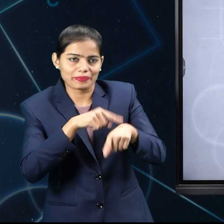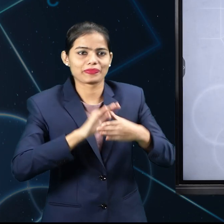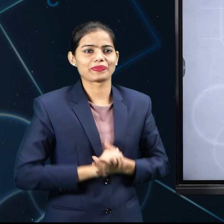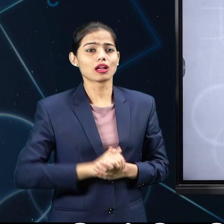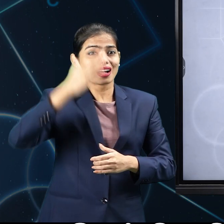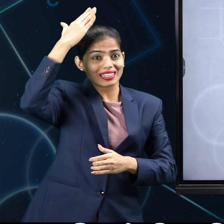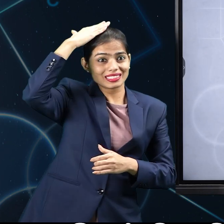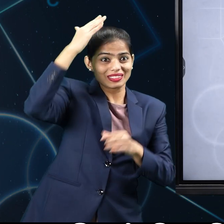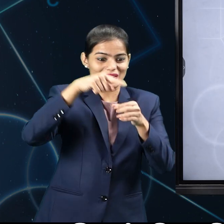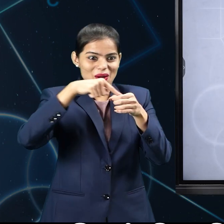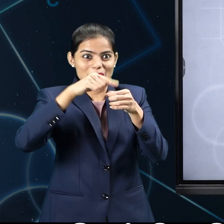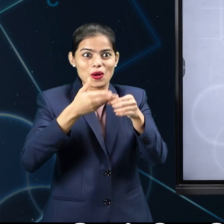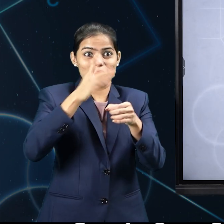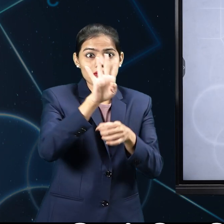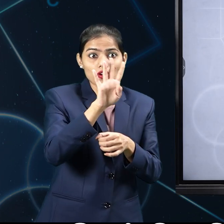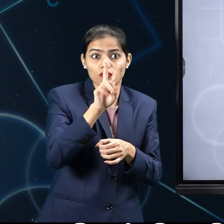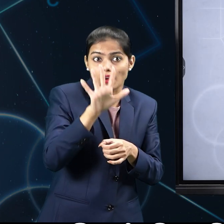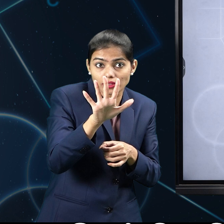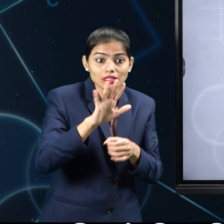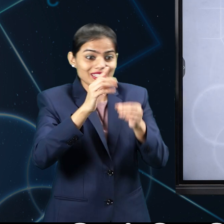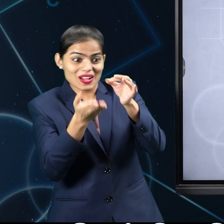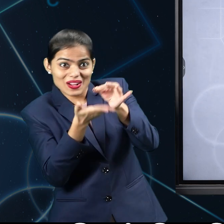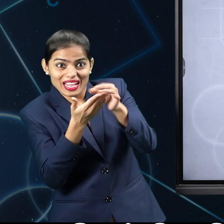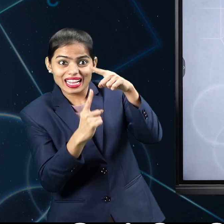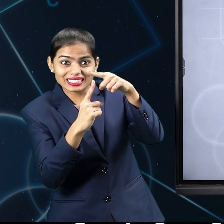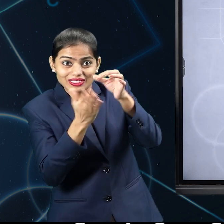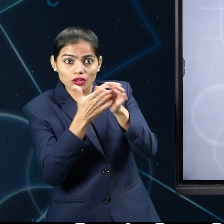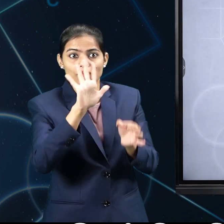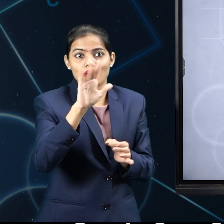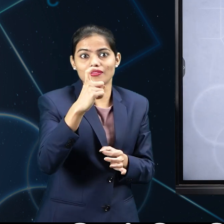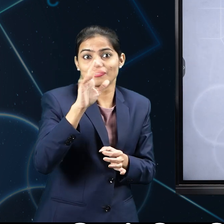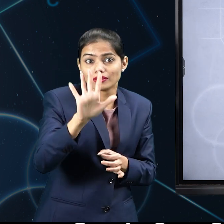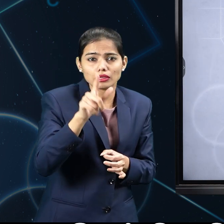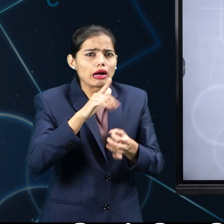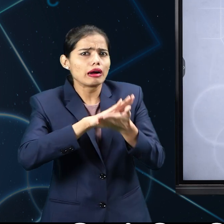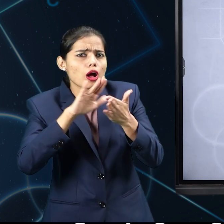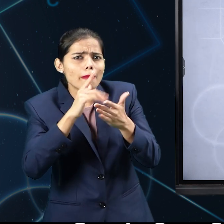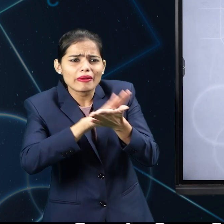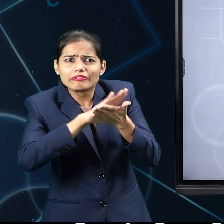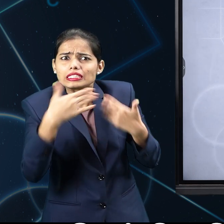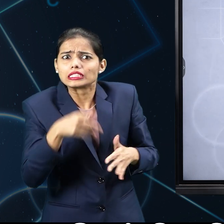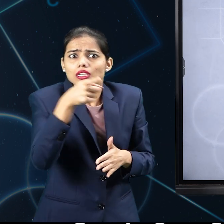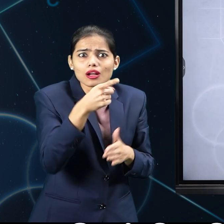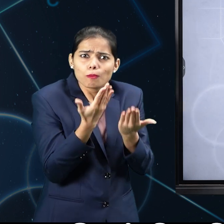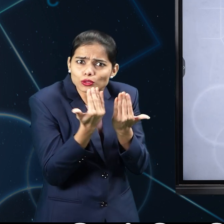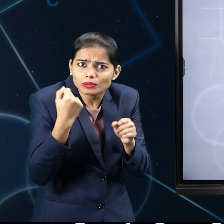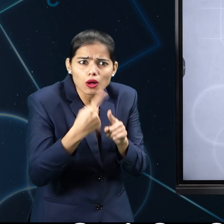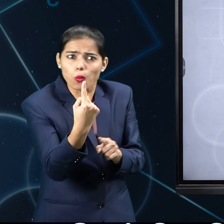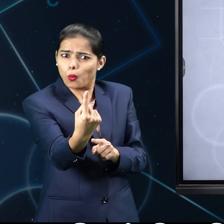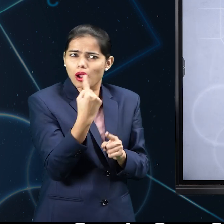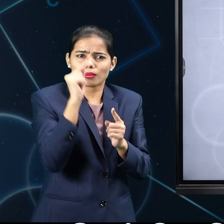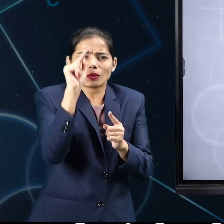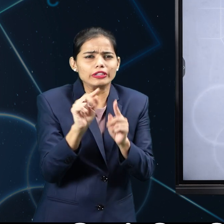आले आणि खालील निकाल मिळाले. मुख्य आले 425 वेळा आणि पृष्ठ